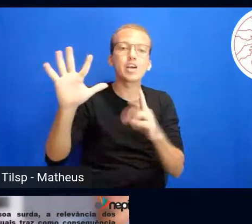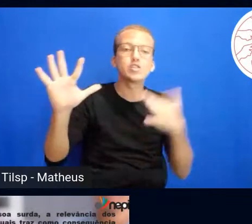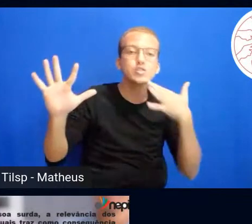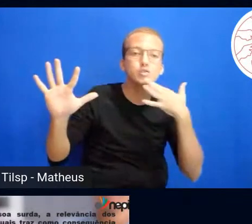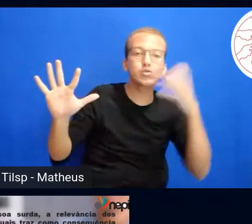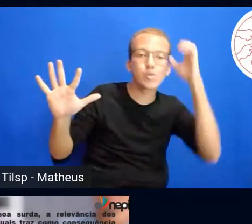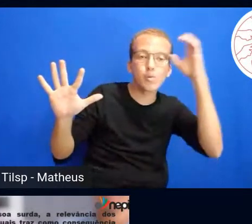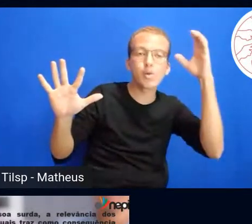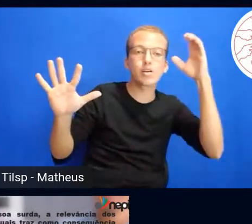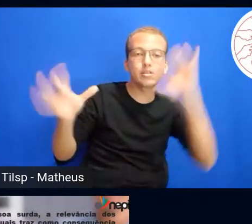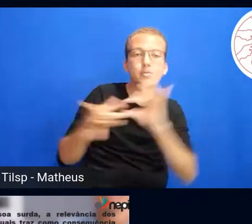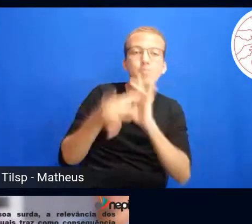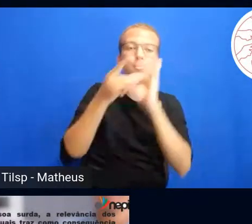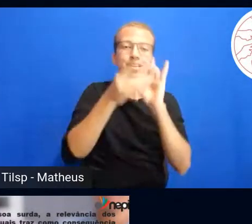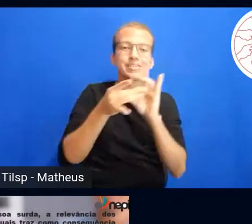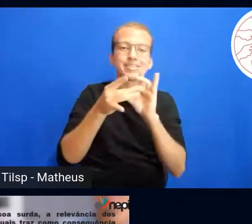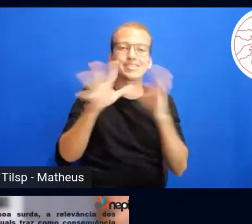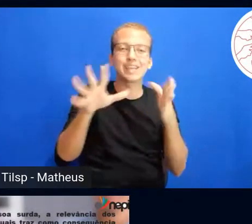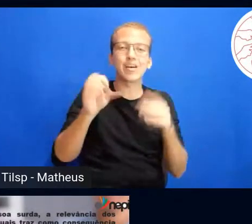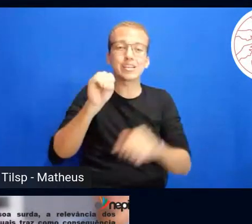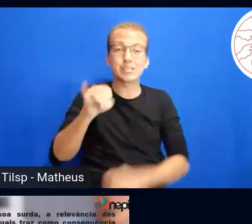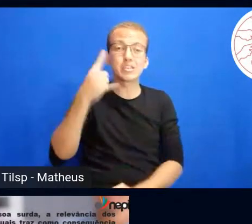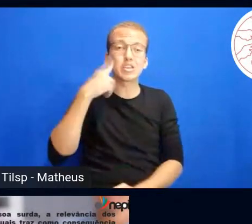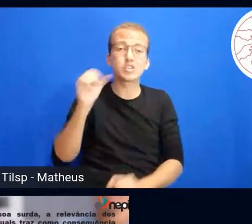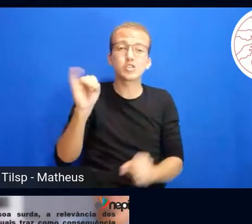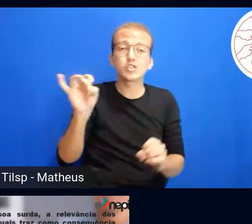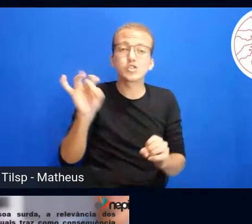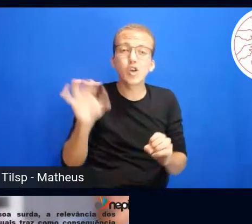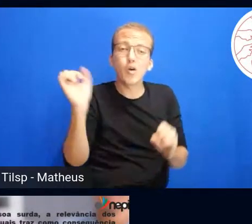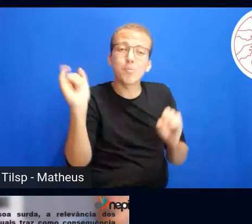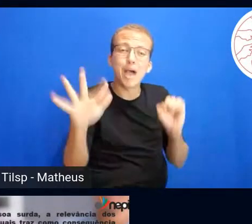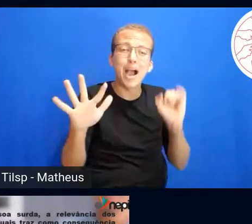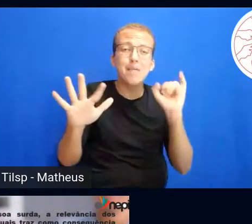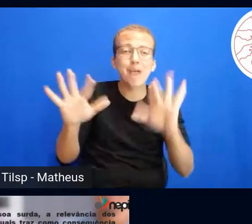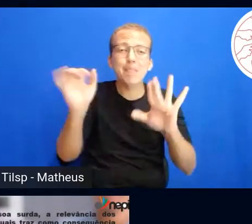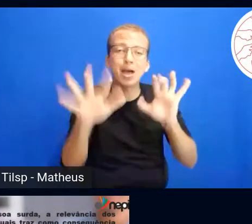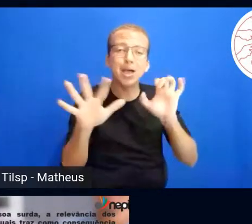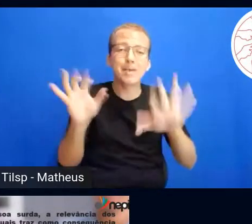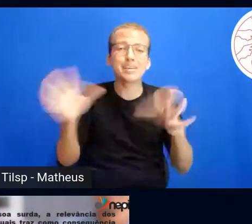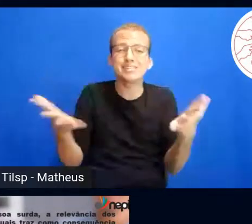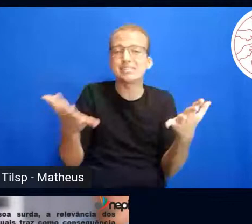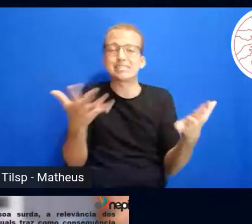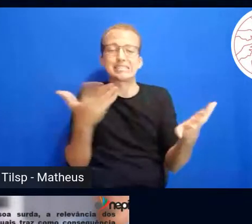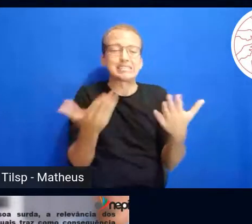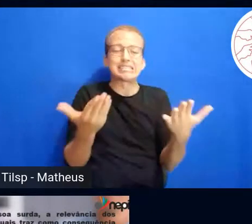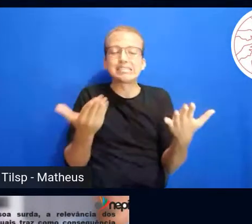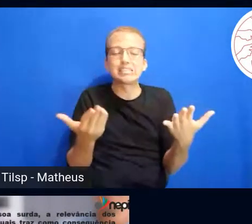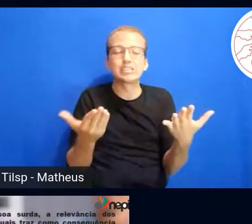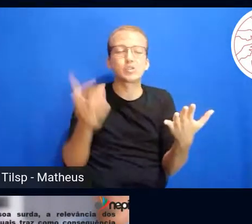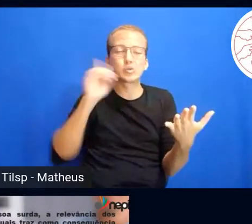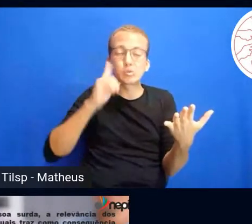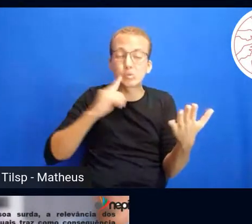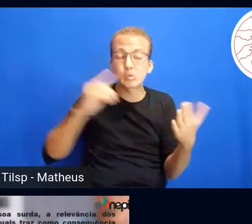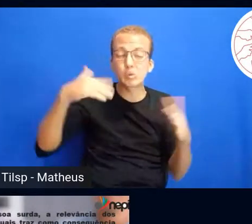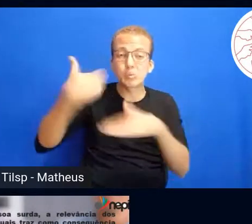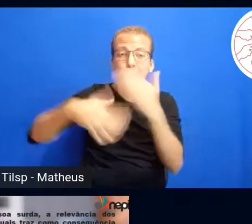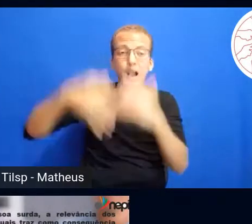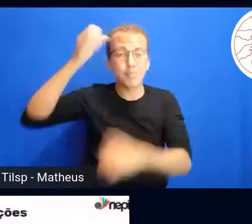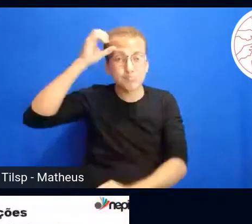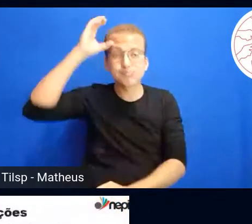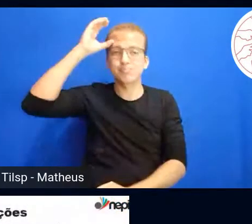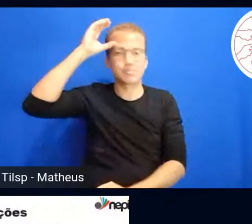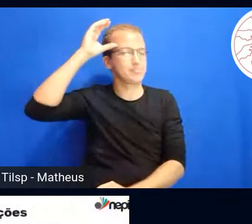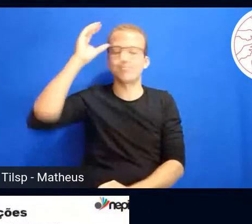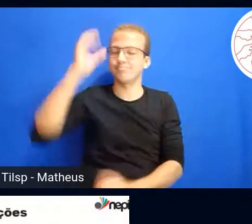imagem se não há eh estratégias favoráveis ao seu entendimento. Próximo slide, por favor.